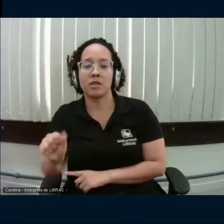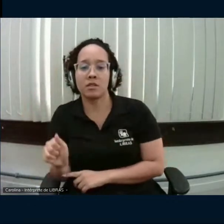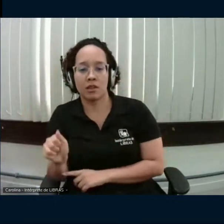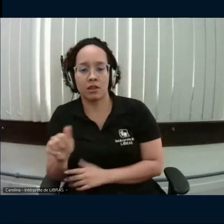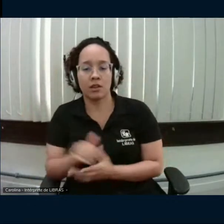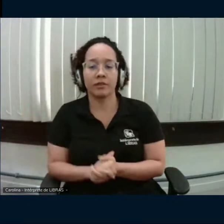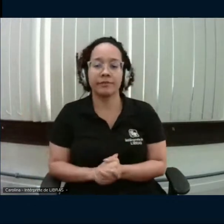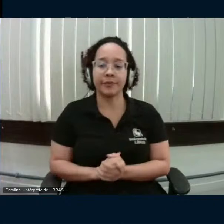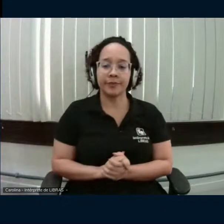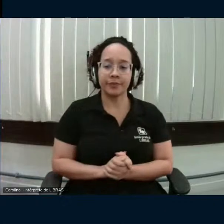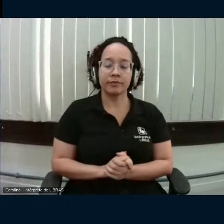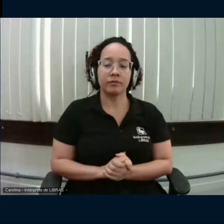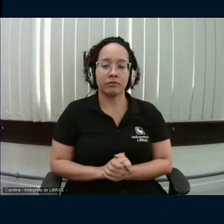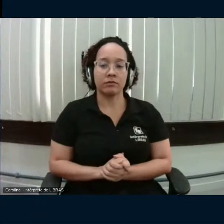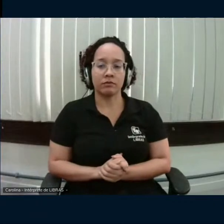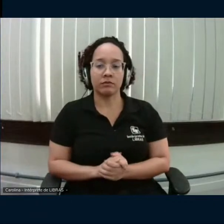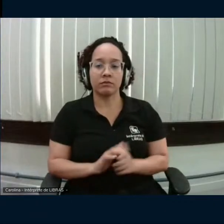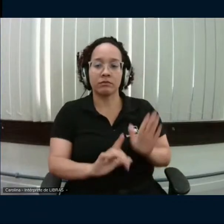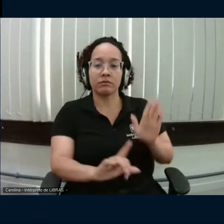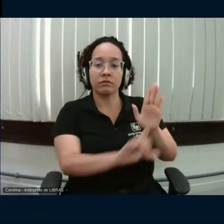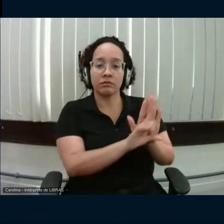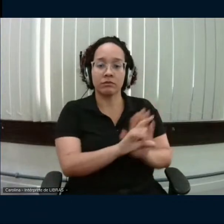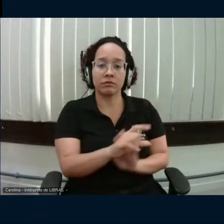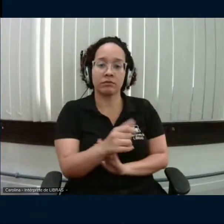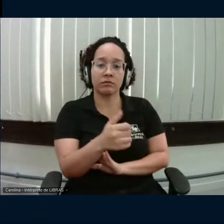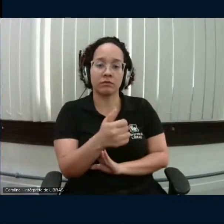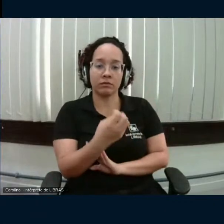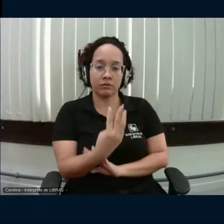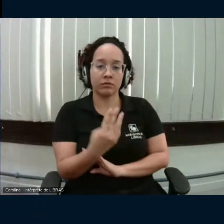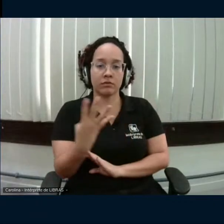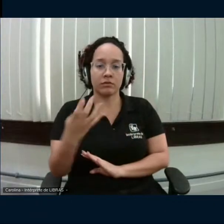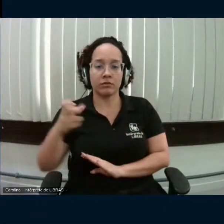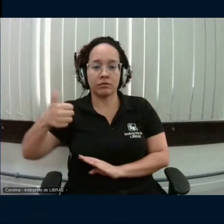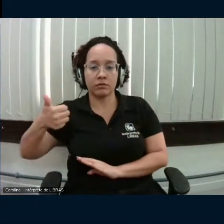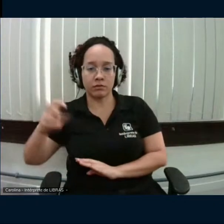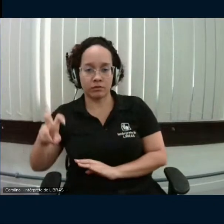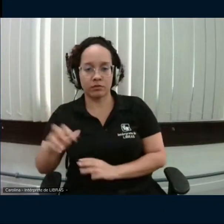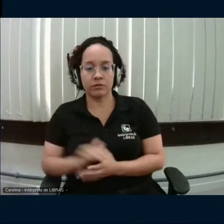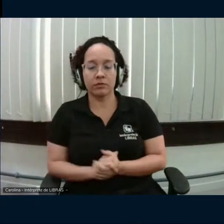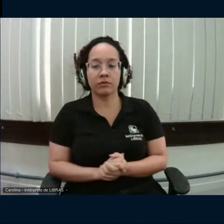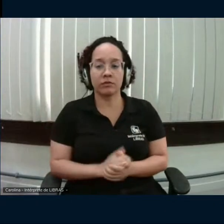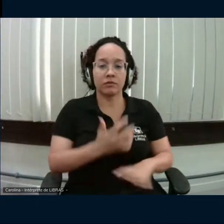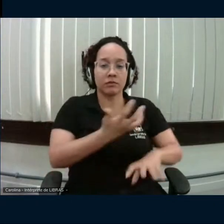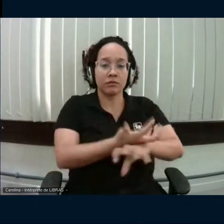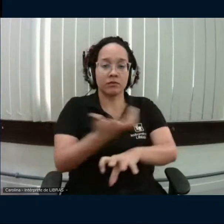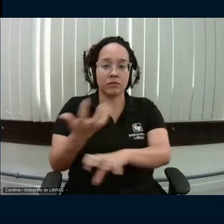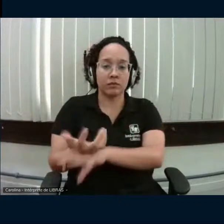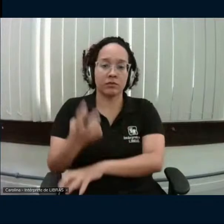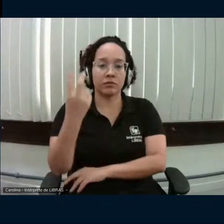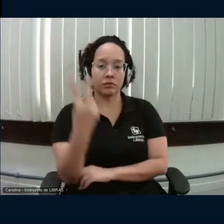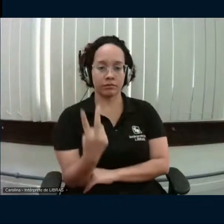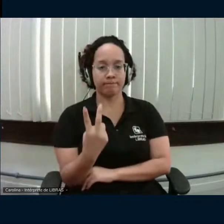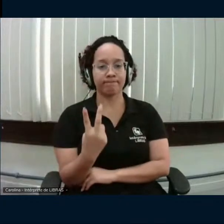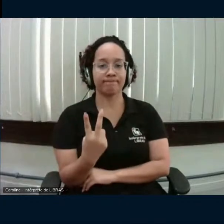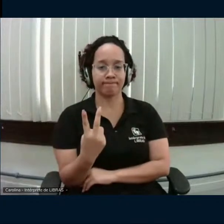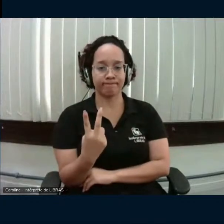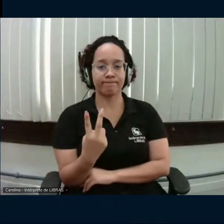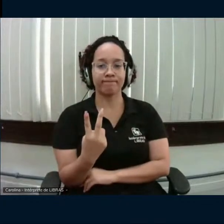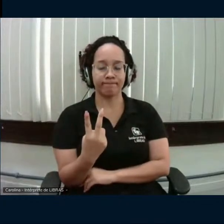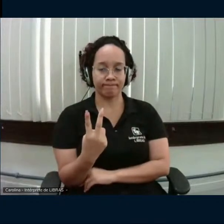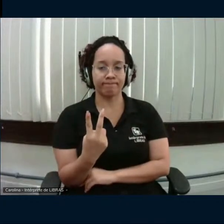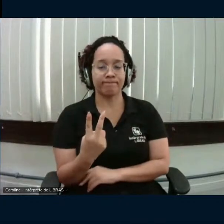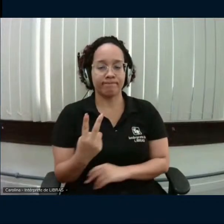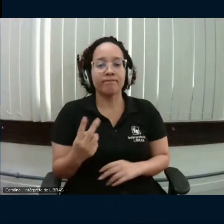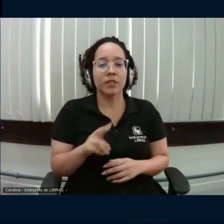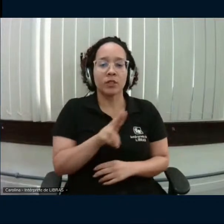que, na Lei 13.415, as únicas duas disciplinas obrigatórias nominadas na